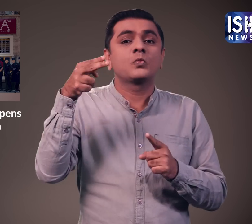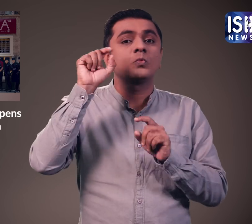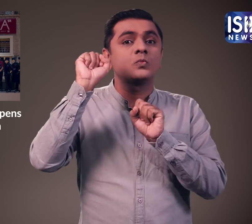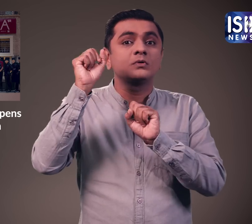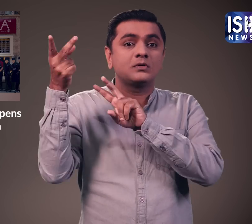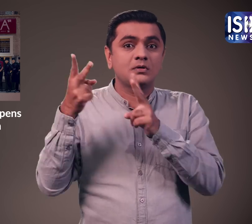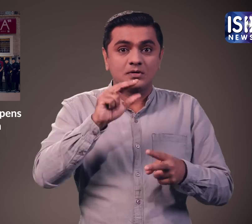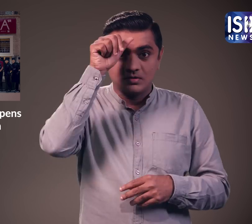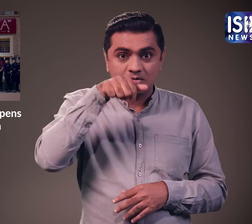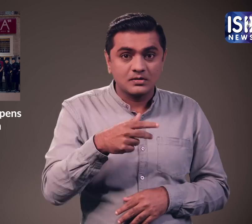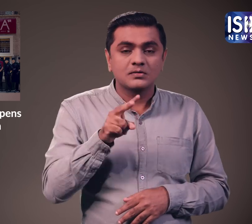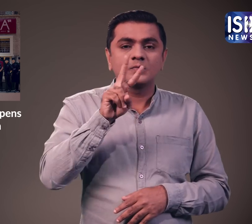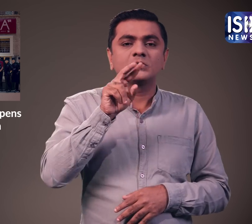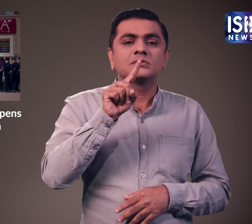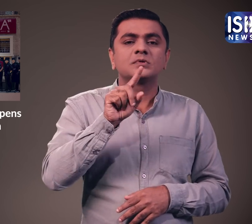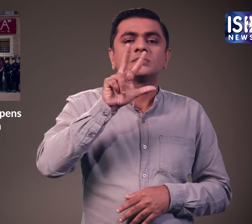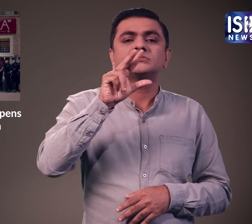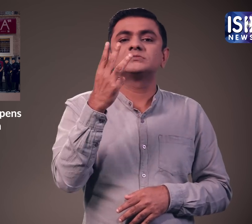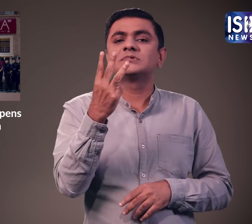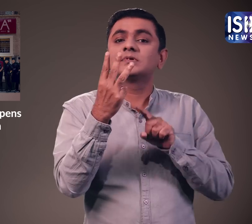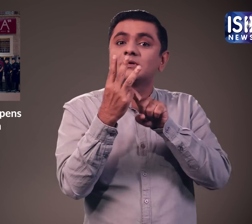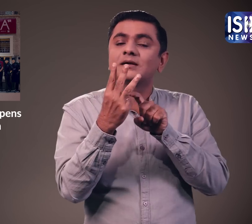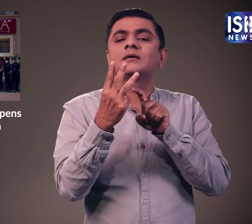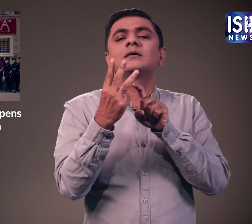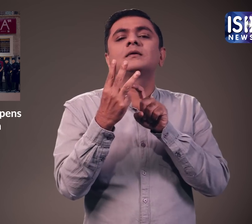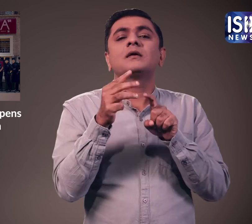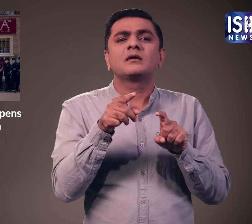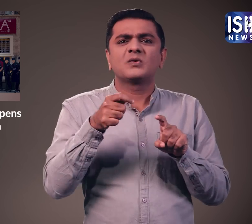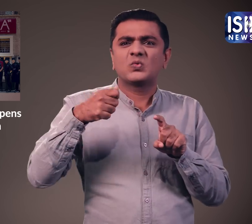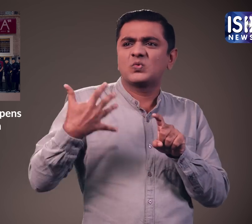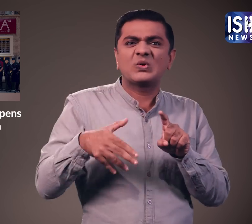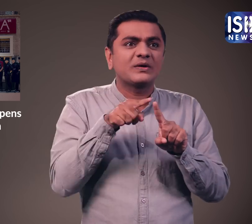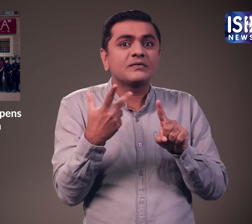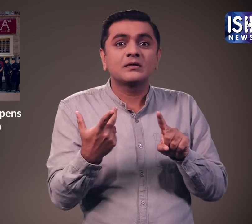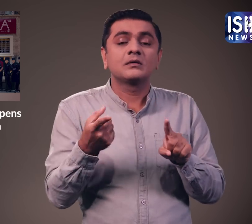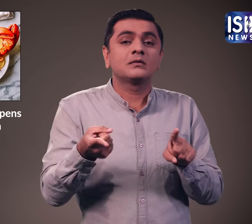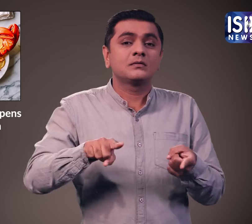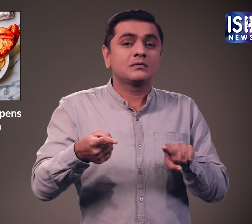कीमत 24 यूरो यानी 2183 रुपए